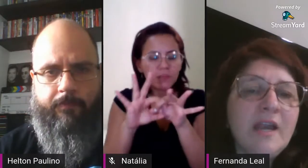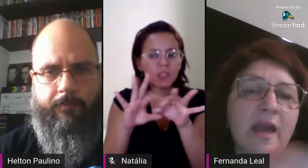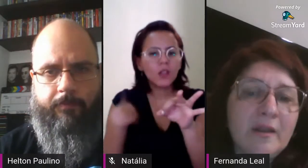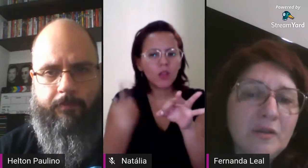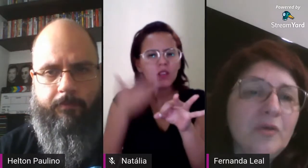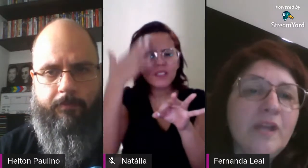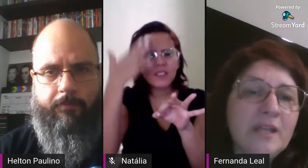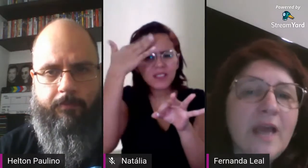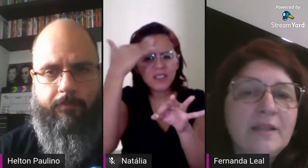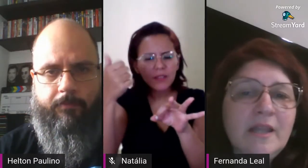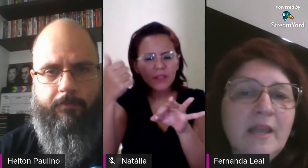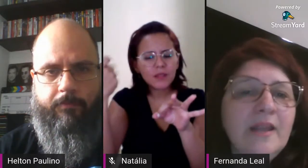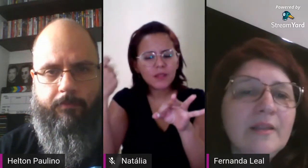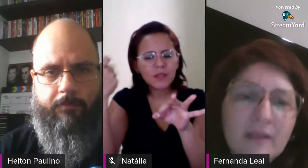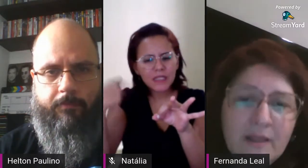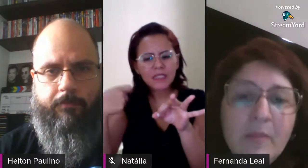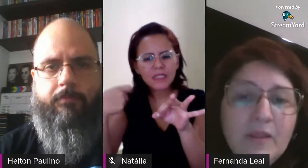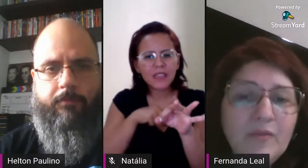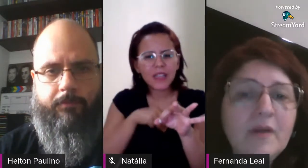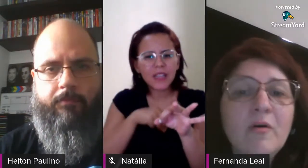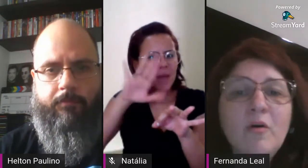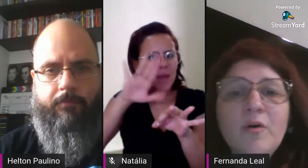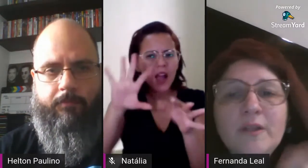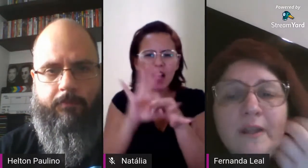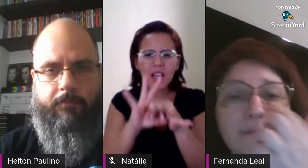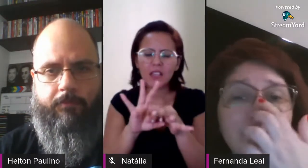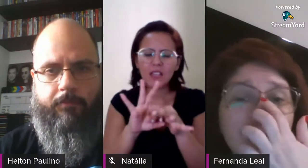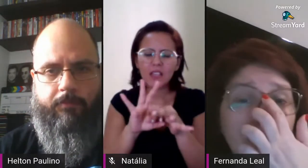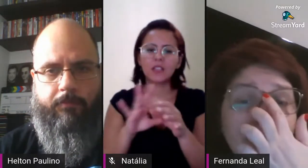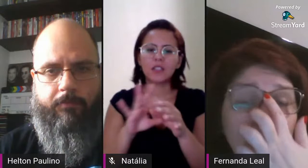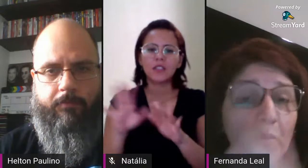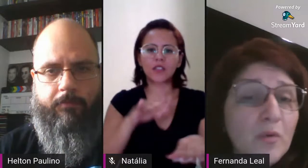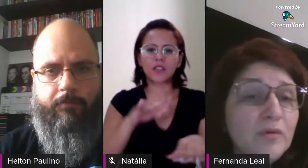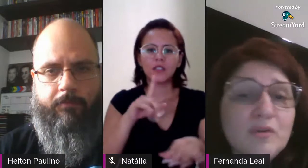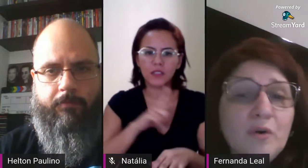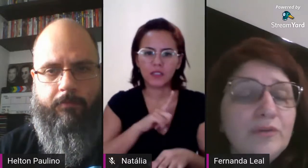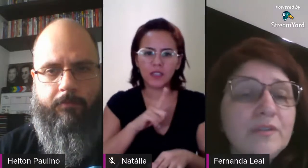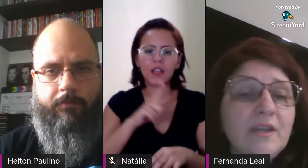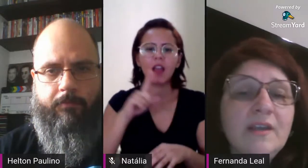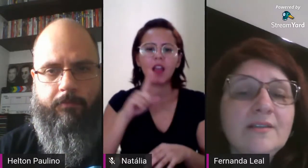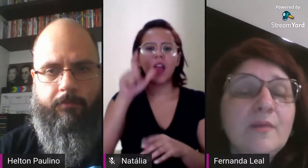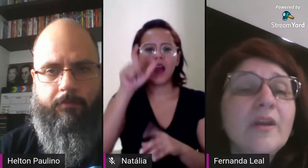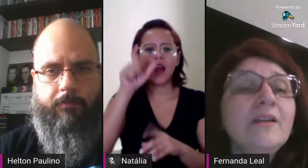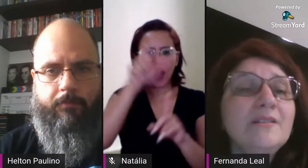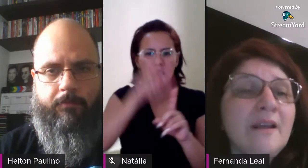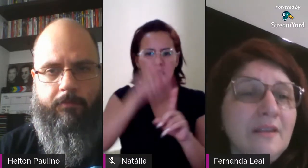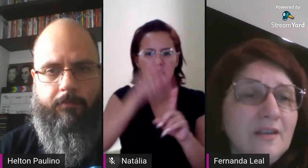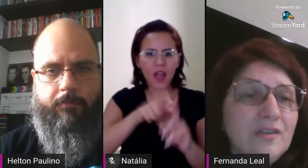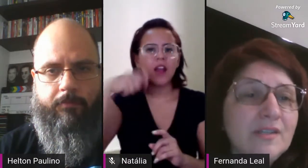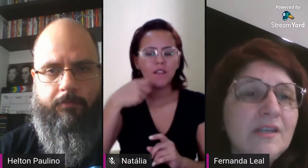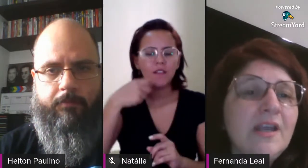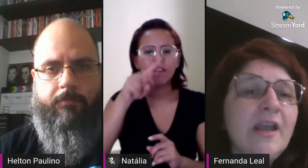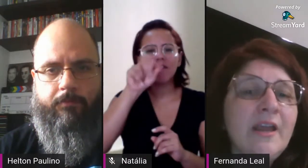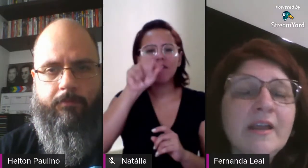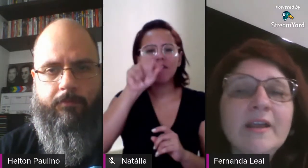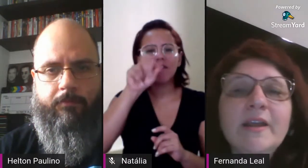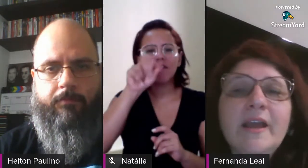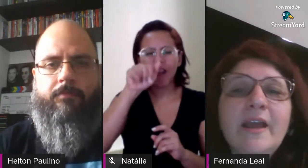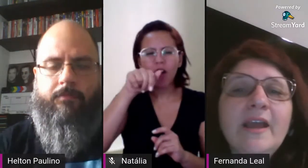que ganharam a notoriedade dele e também de Van Gogh, né? Mas como muitos outros que são grandes artistas e